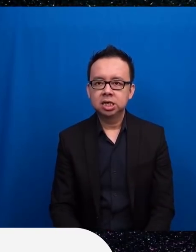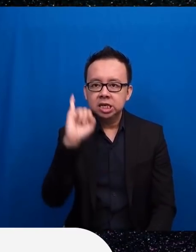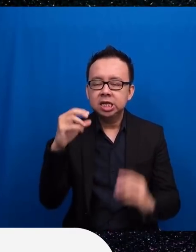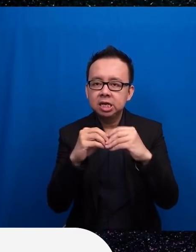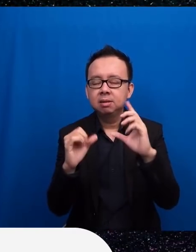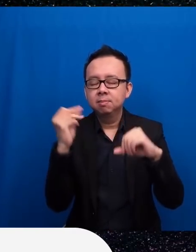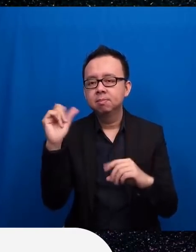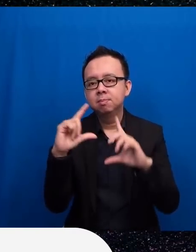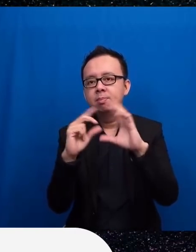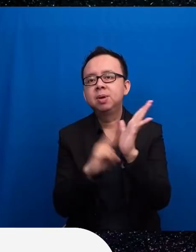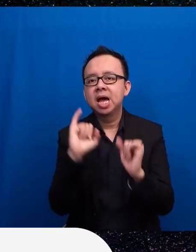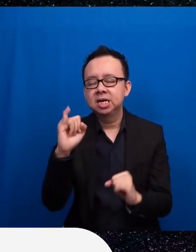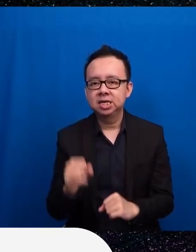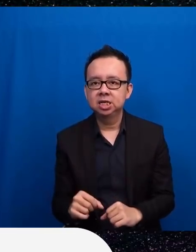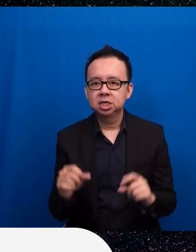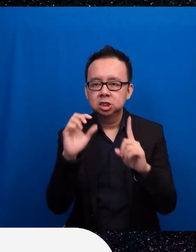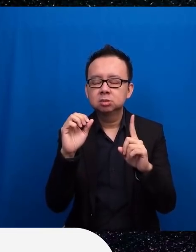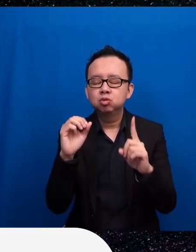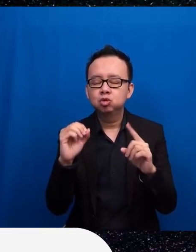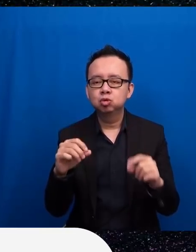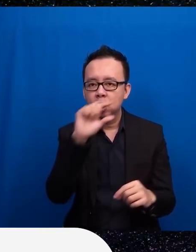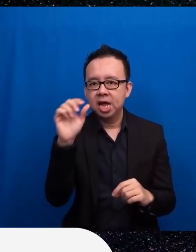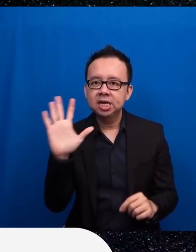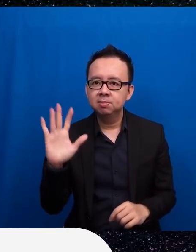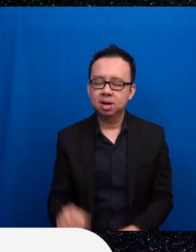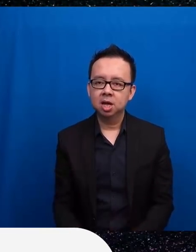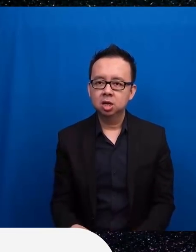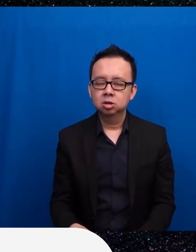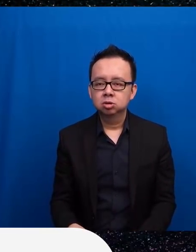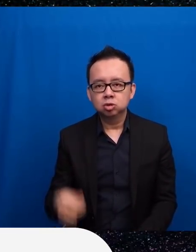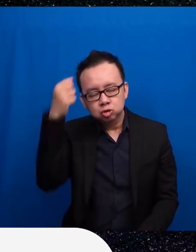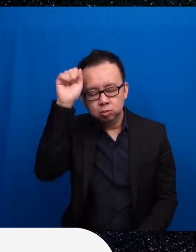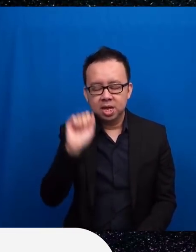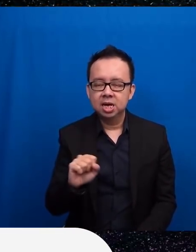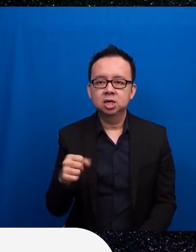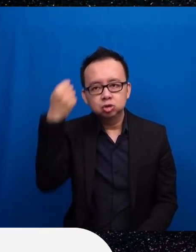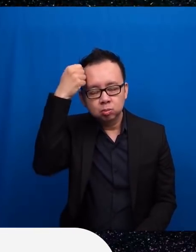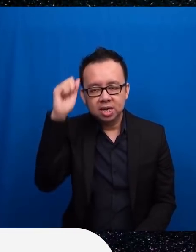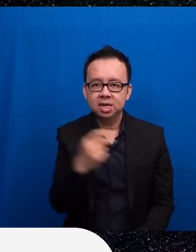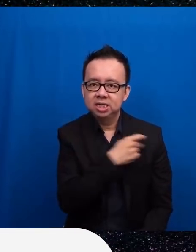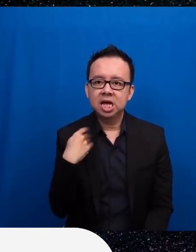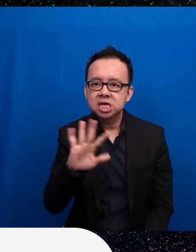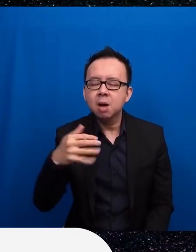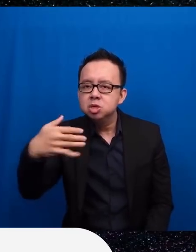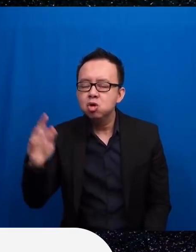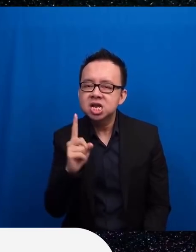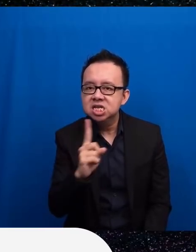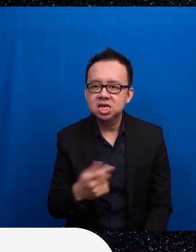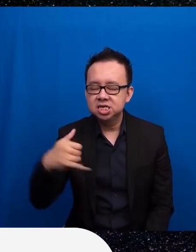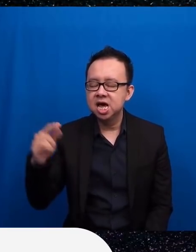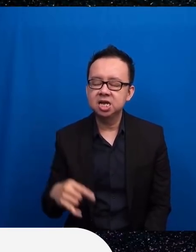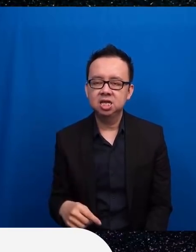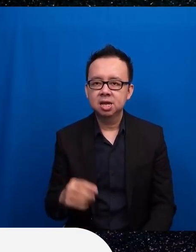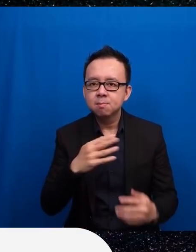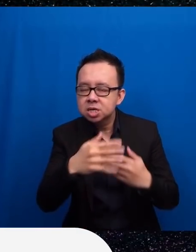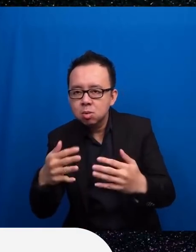ayat 25 memberikan perintah kepada kita supaya kita jangan menjauhkan diri dari pertemuan-pertemuan ibadah.